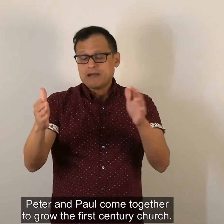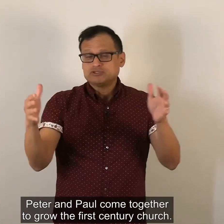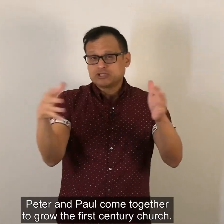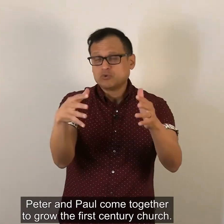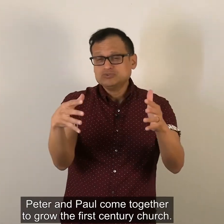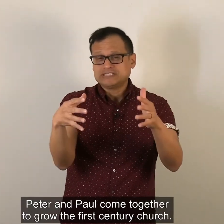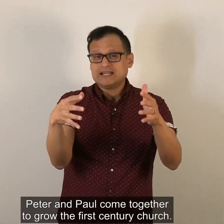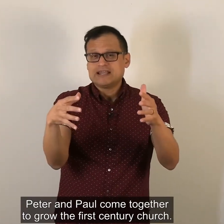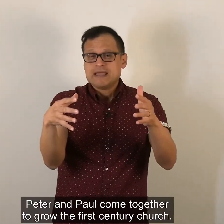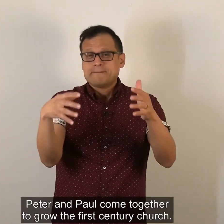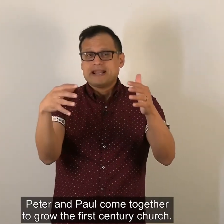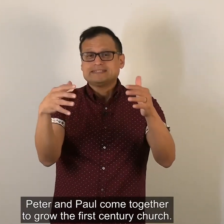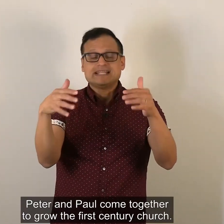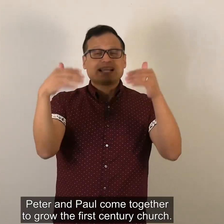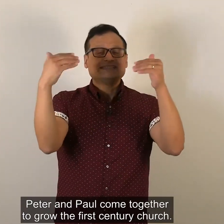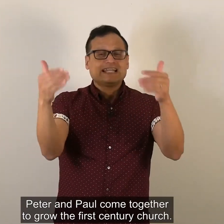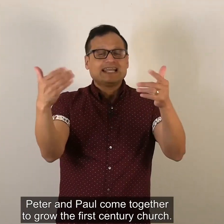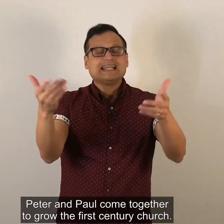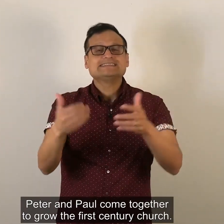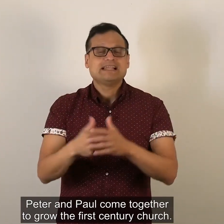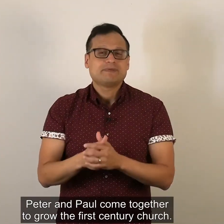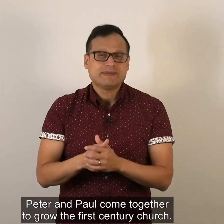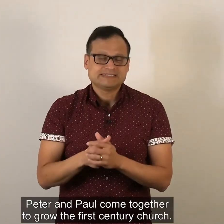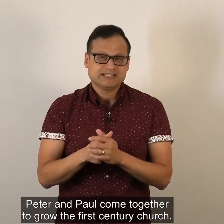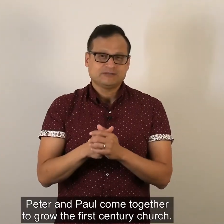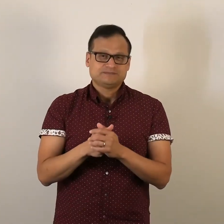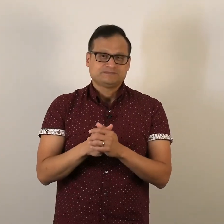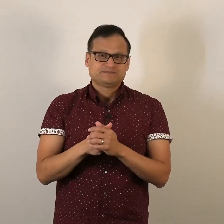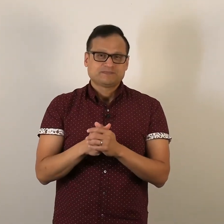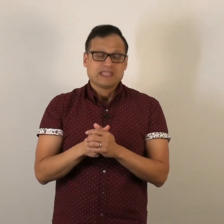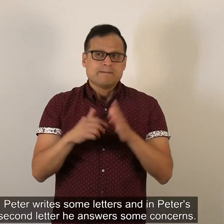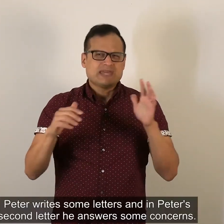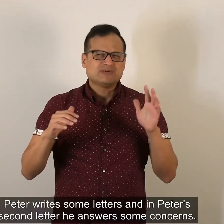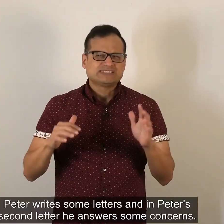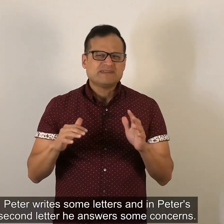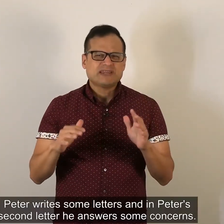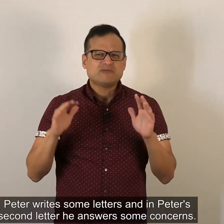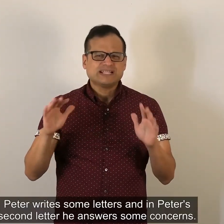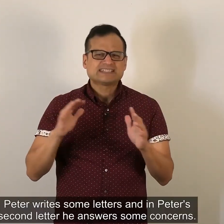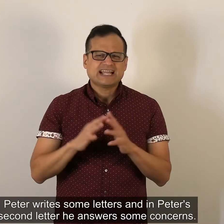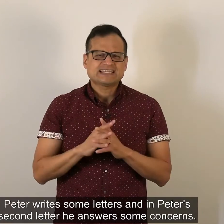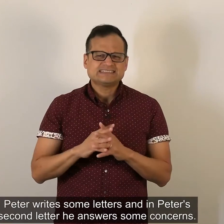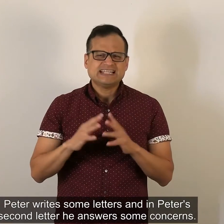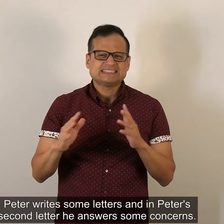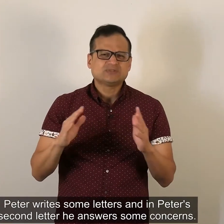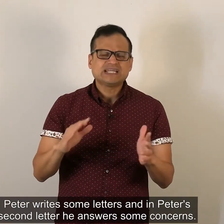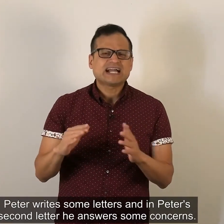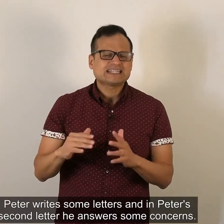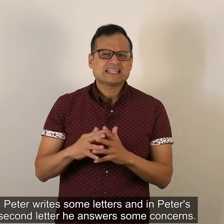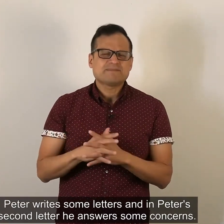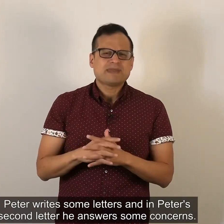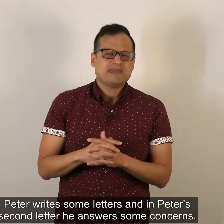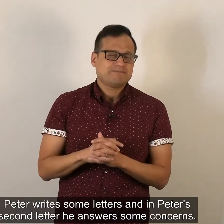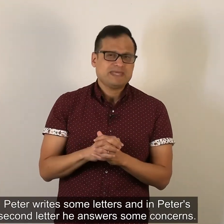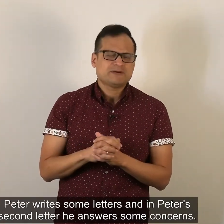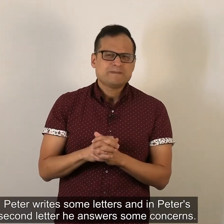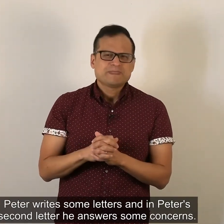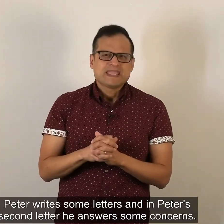se juntan para hacer crecer la iglesia del primer siglo. Pedro escribe unas cartas y en la segunda carta de Pedro,